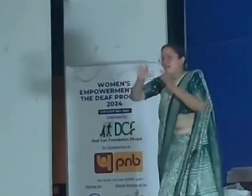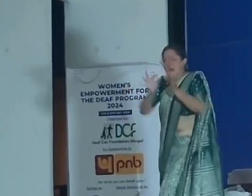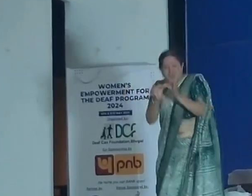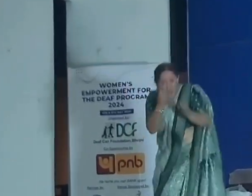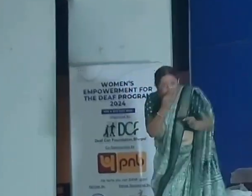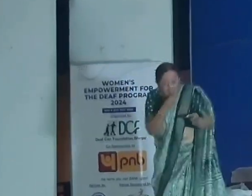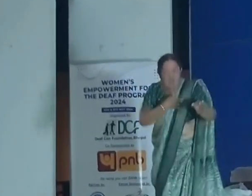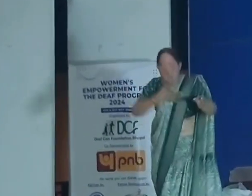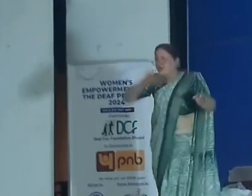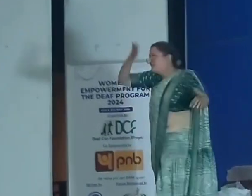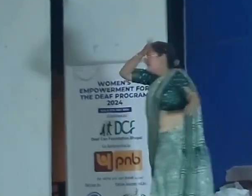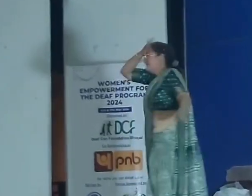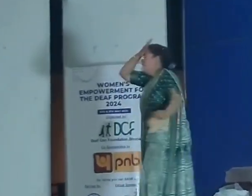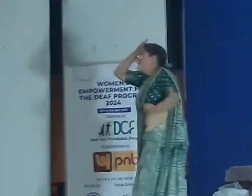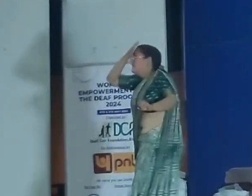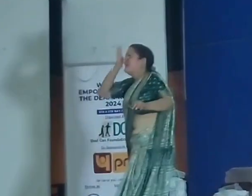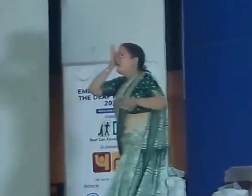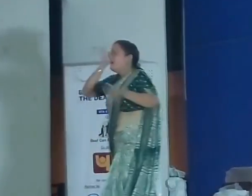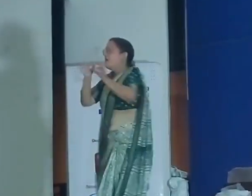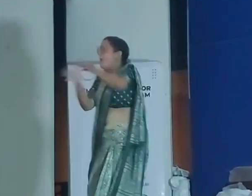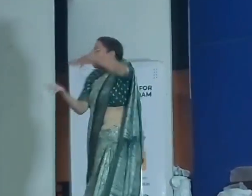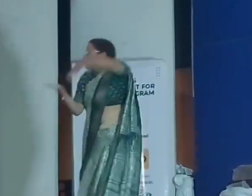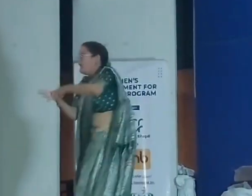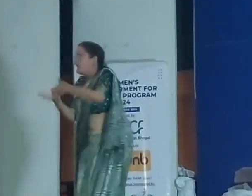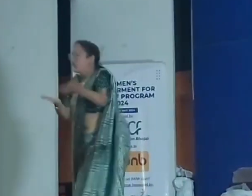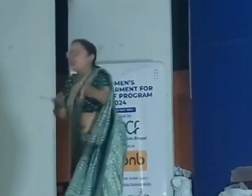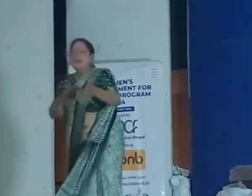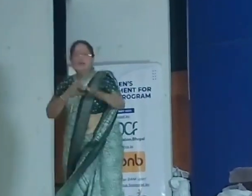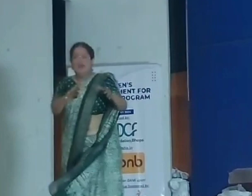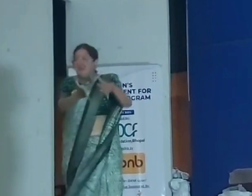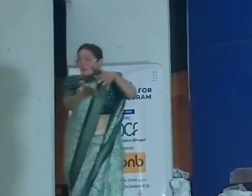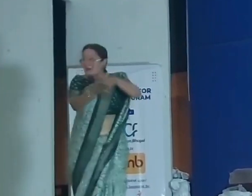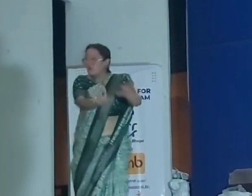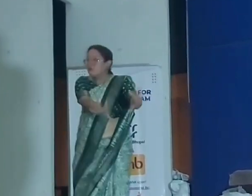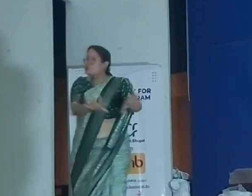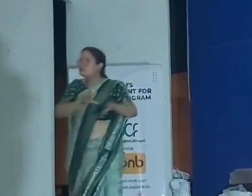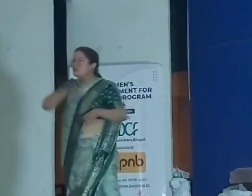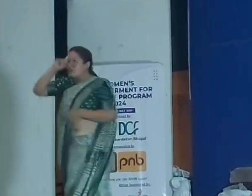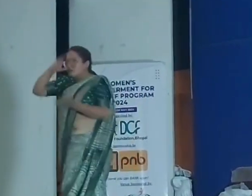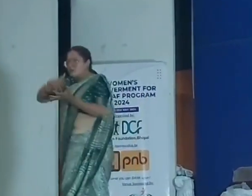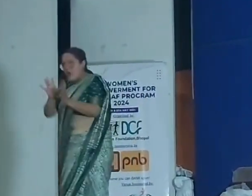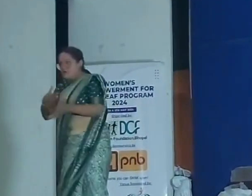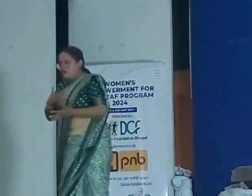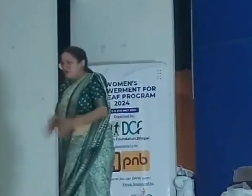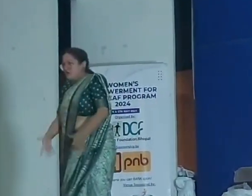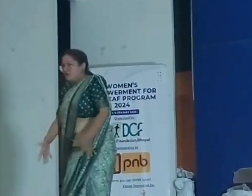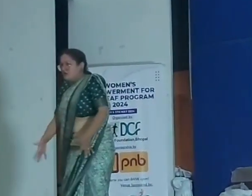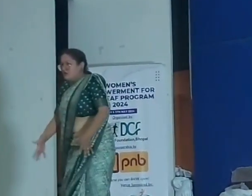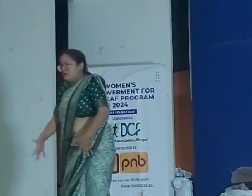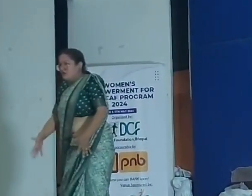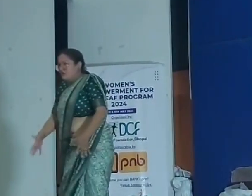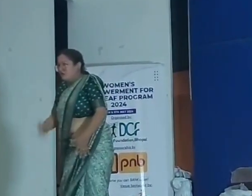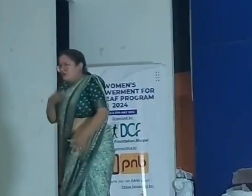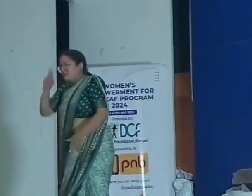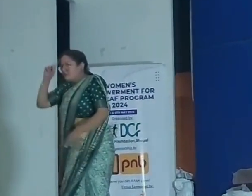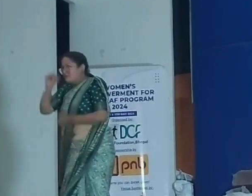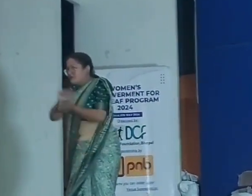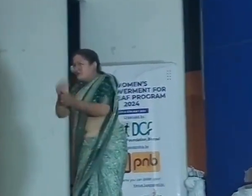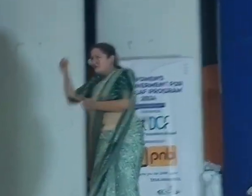लगी नहीं नहीं मेरे को घर जाना है, मेरे को घर जाना है। जब वो इंटरप्रेटर भी हुई तब मैं बिल्कुल ऐसे एकदम से शॉक हो गई, जब वो लड़की जब इंटरप्रेटर भी हुई तो मैं खुद से डरने लगी